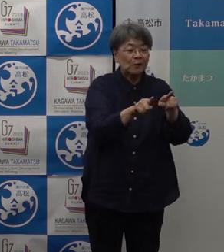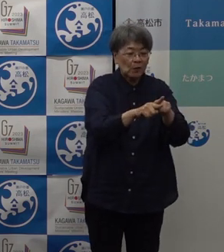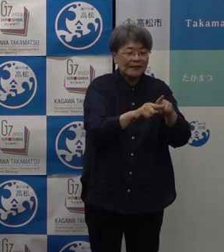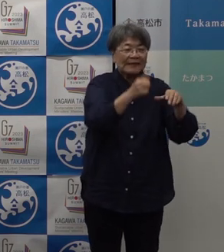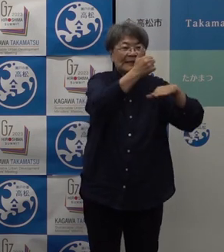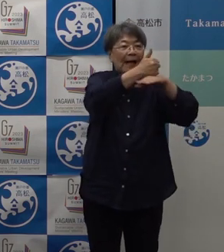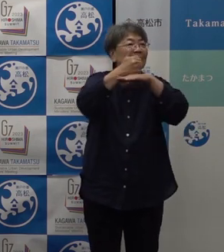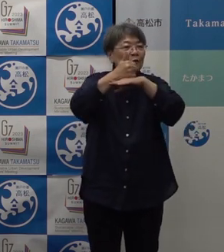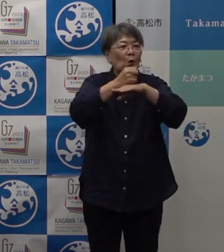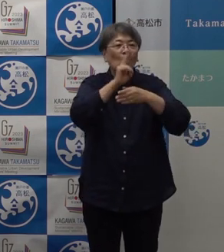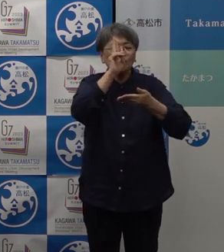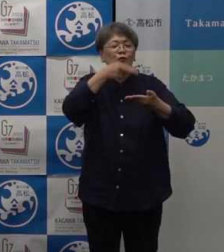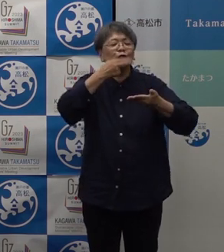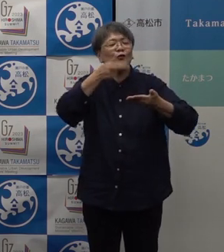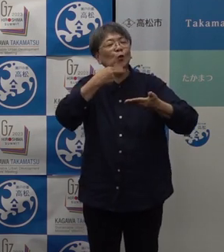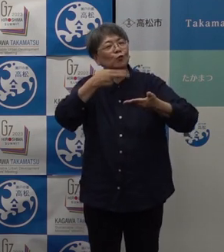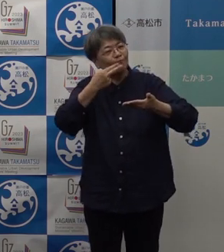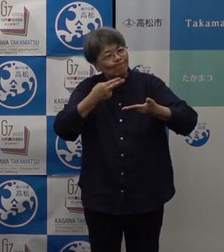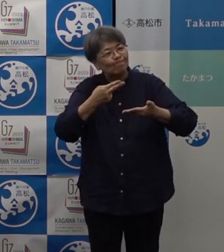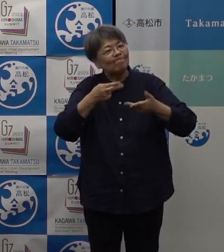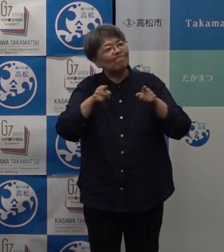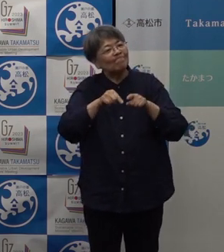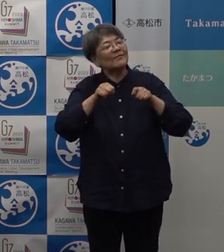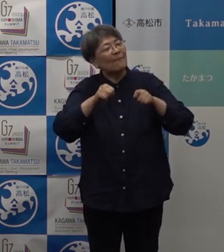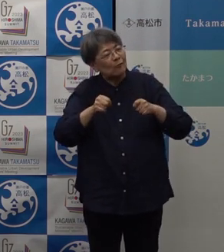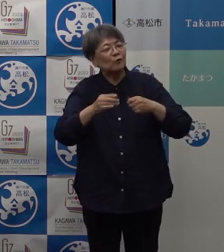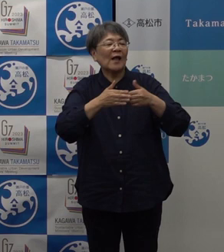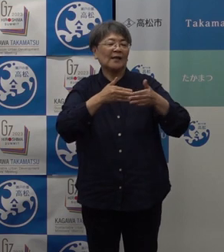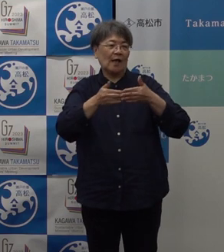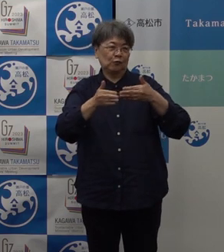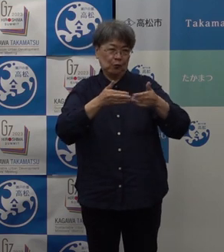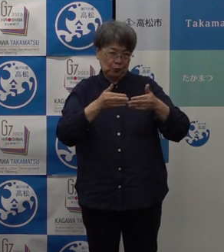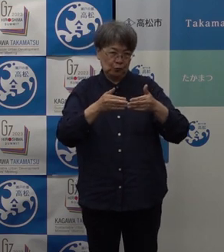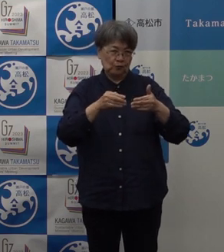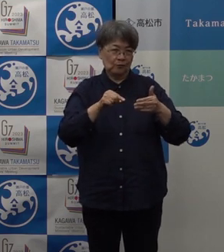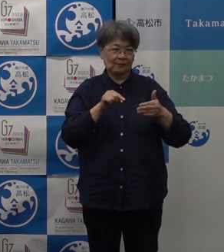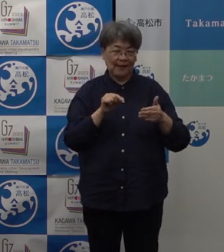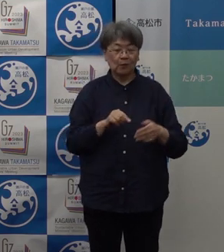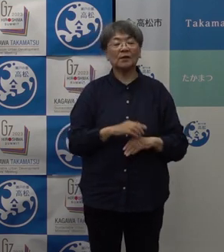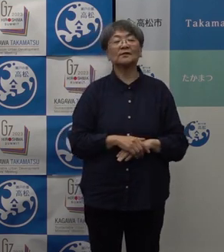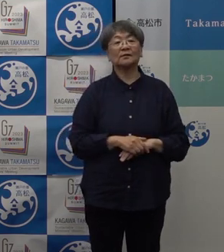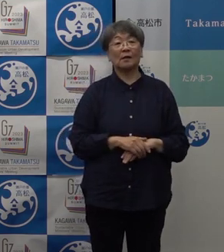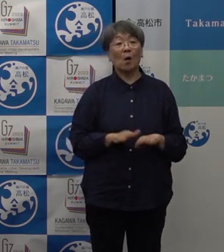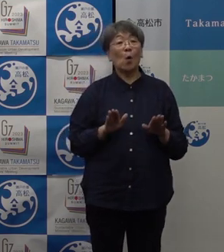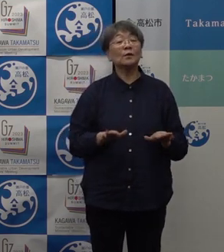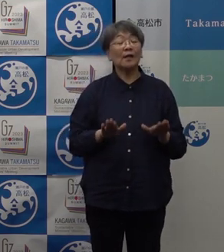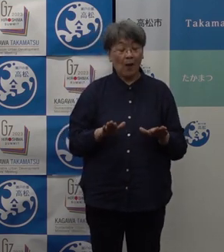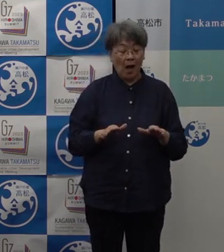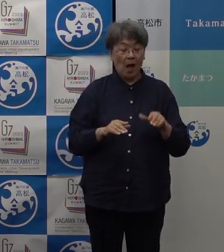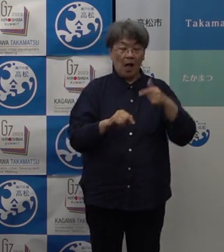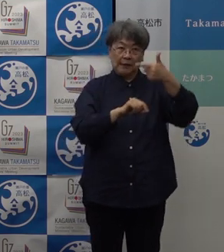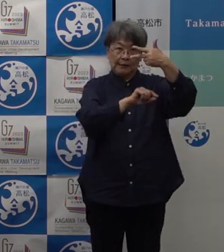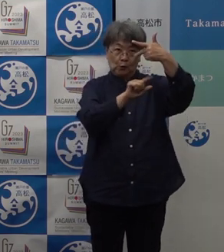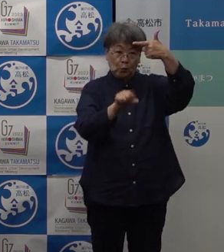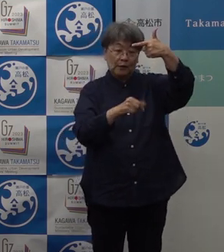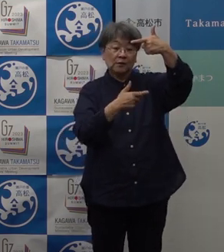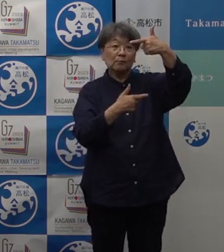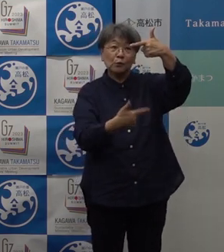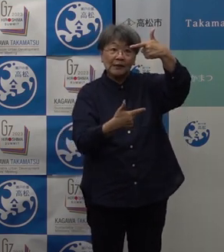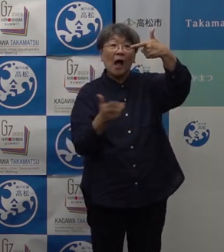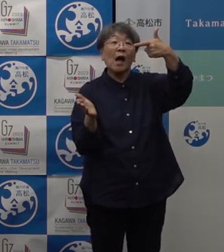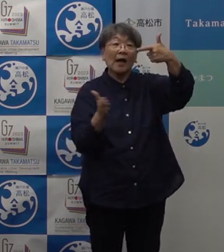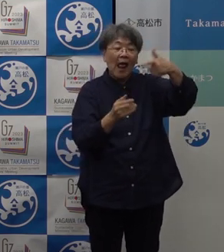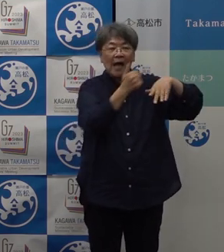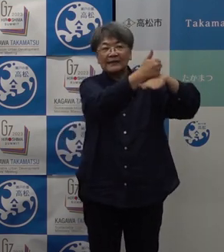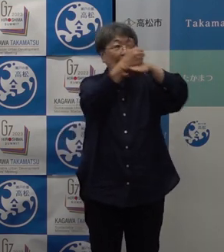ット給食を楽しむというもので体験するというものでございます。もう本市では今月6日から子どもたちにサミ